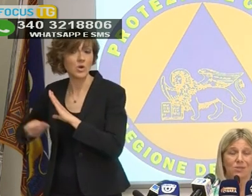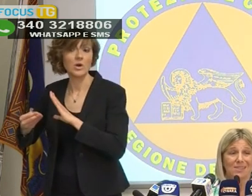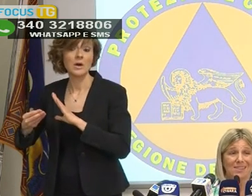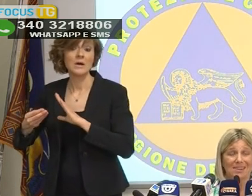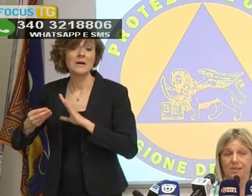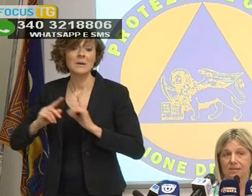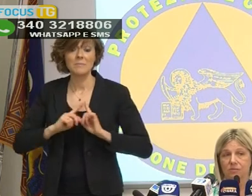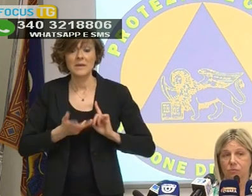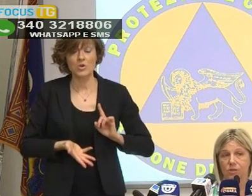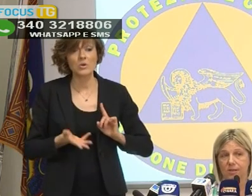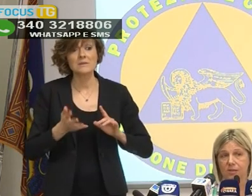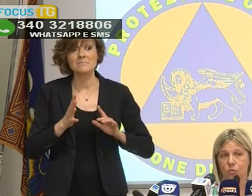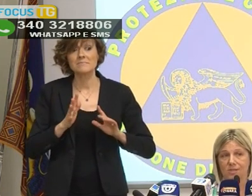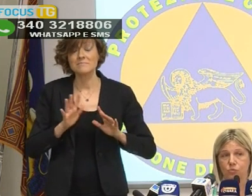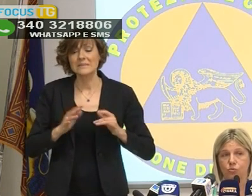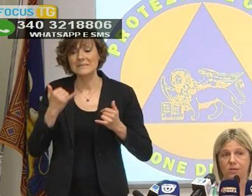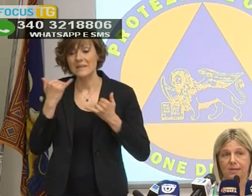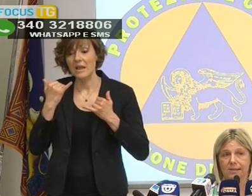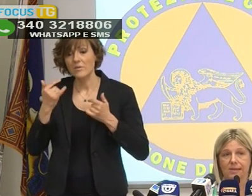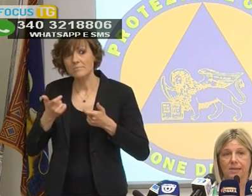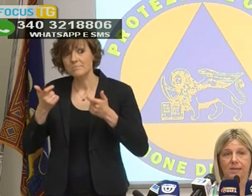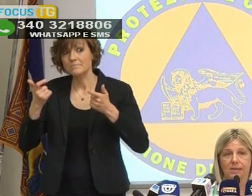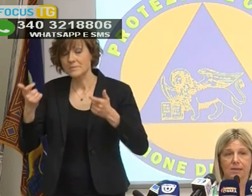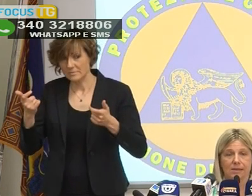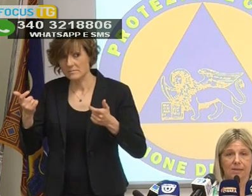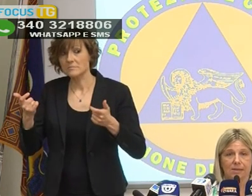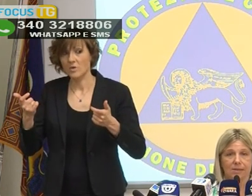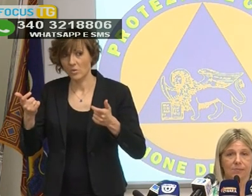state potenziate le linee telefoniche in quasi tutte